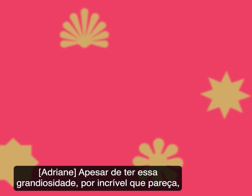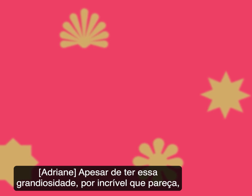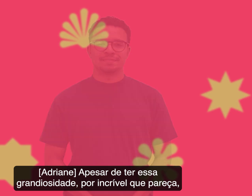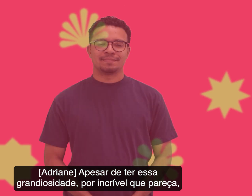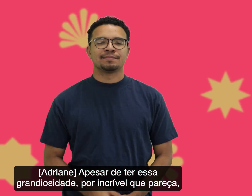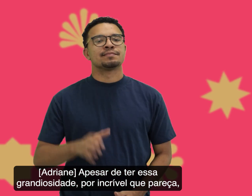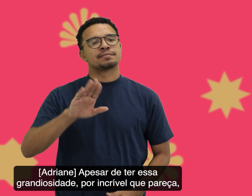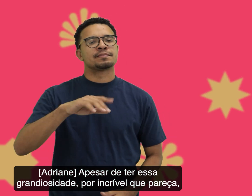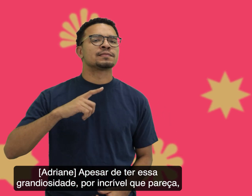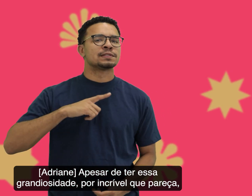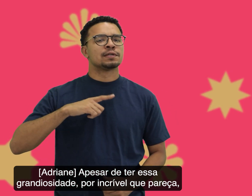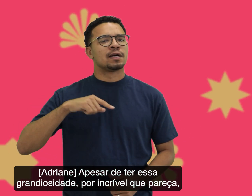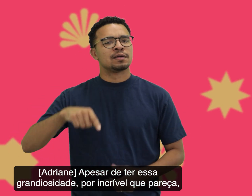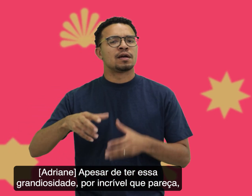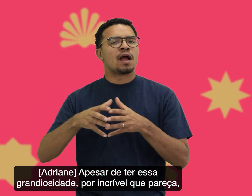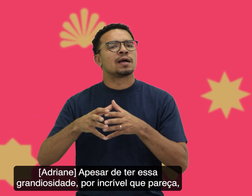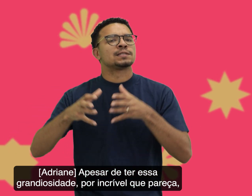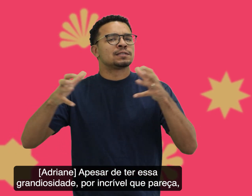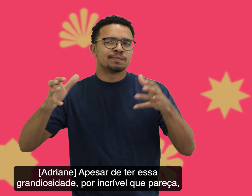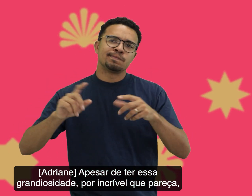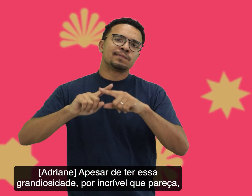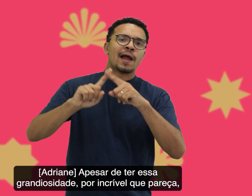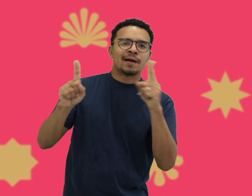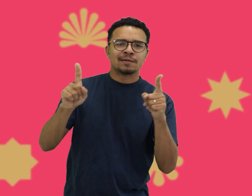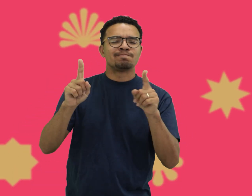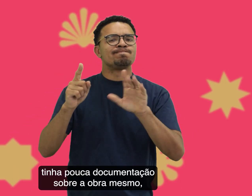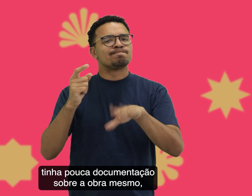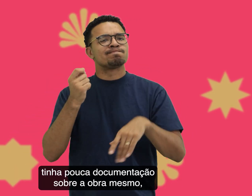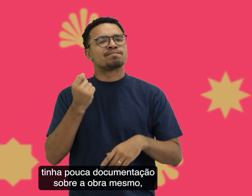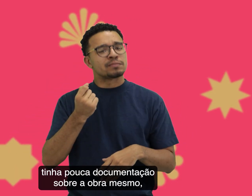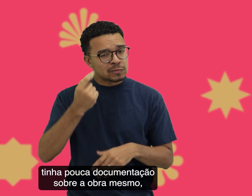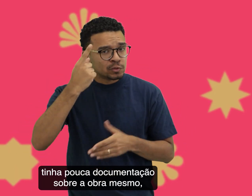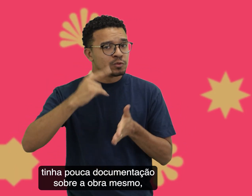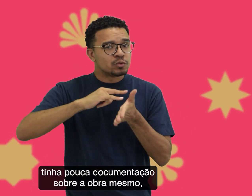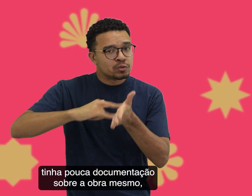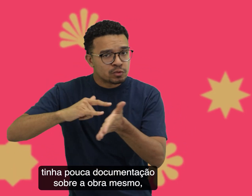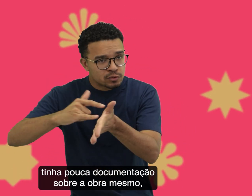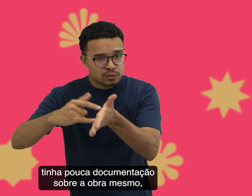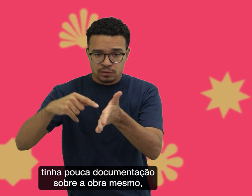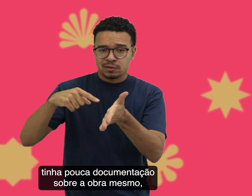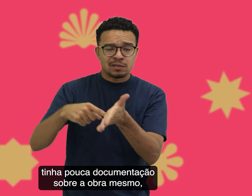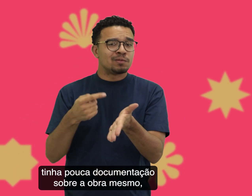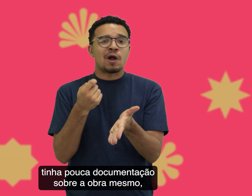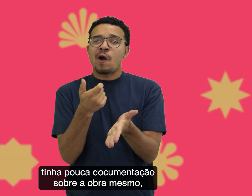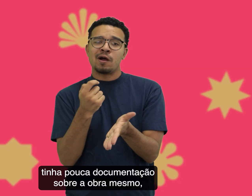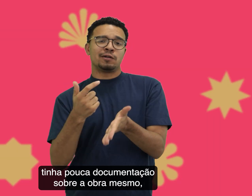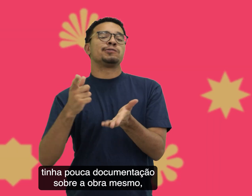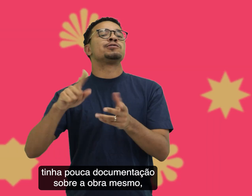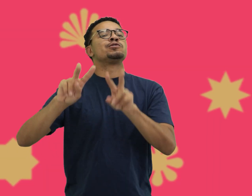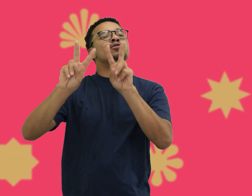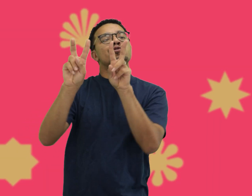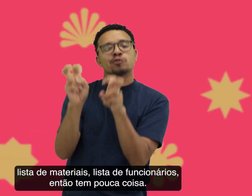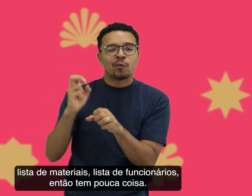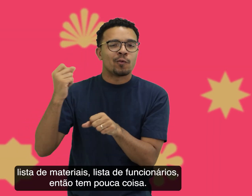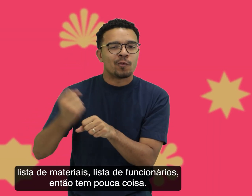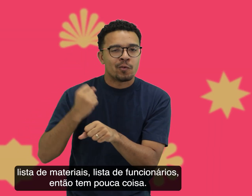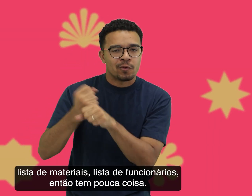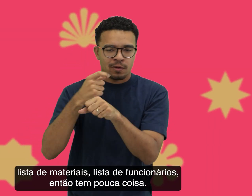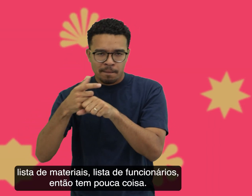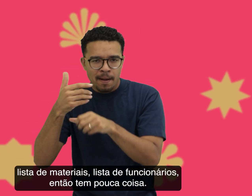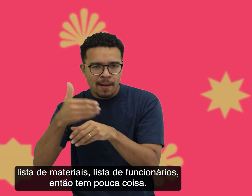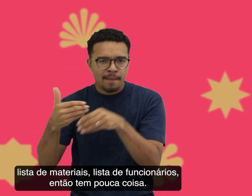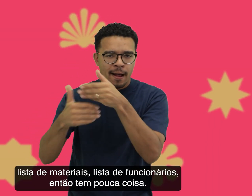aconteceu. Apesar de ter essa grandiosidade, por incrível que pareça, tinha pouca documentação sobre a obra mesmo,